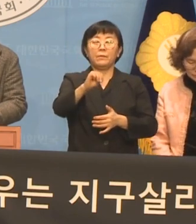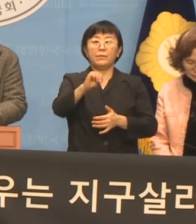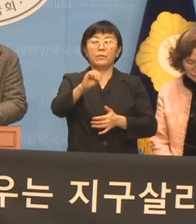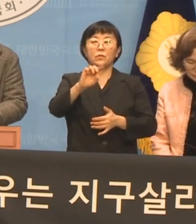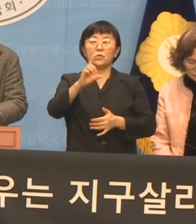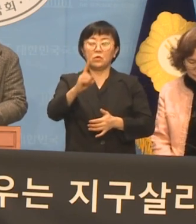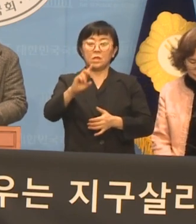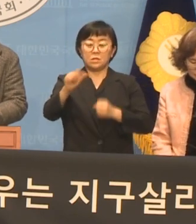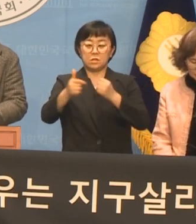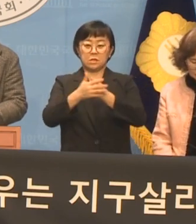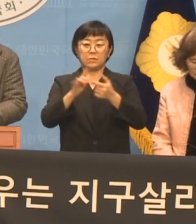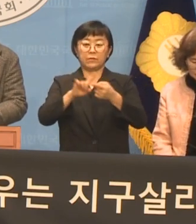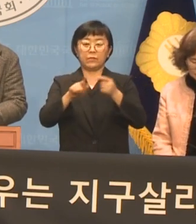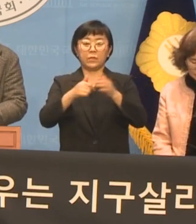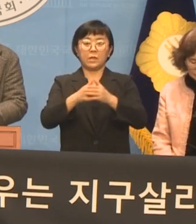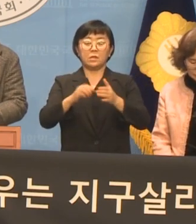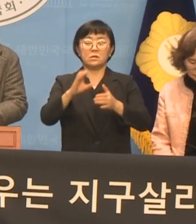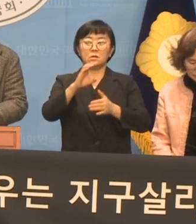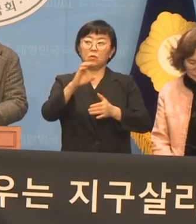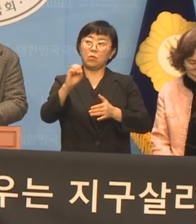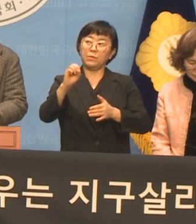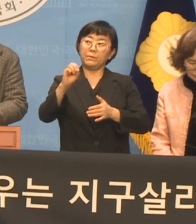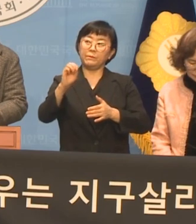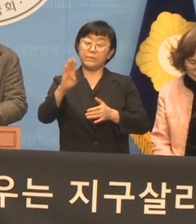SDG, COP28,